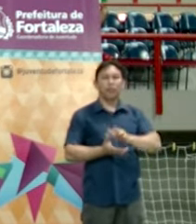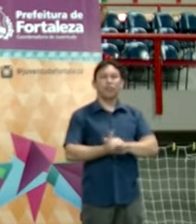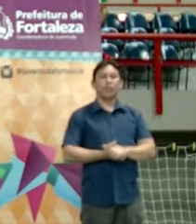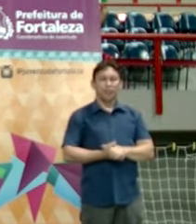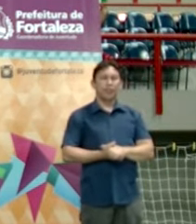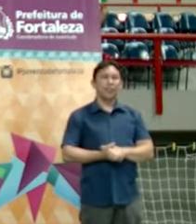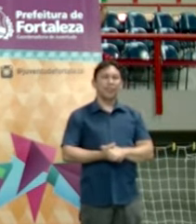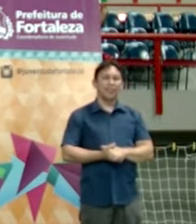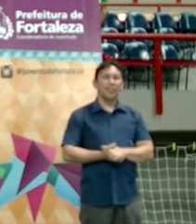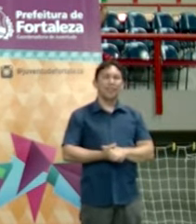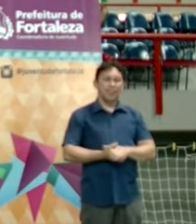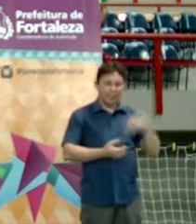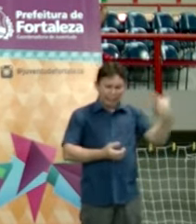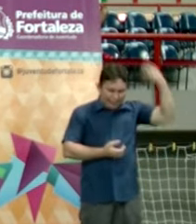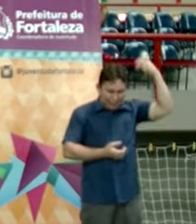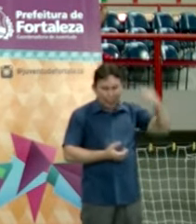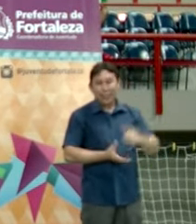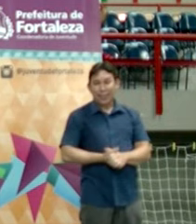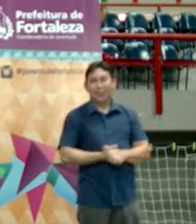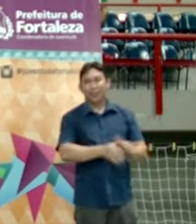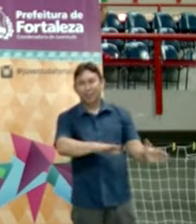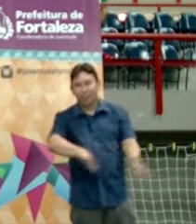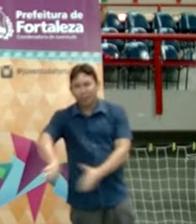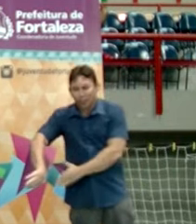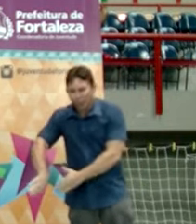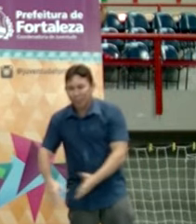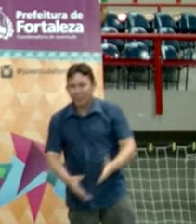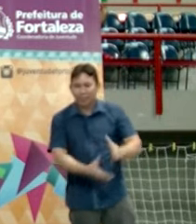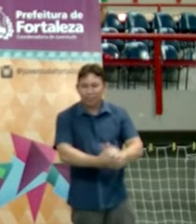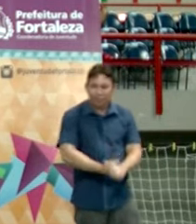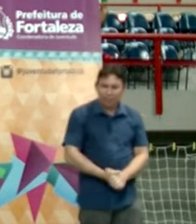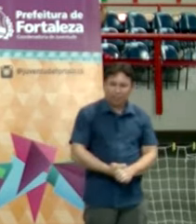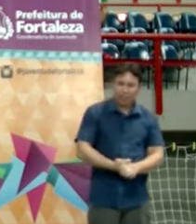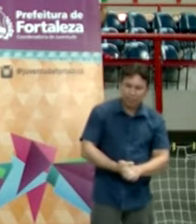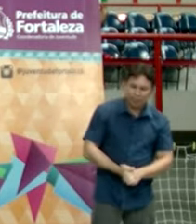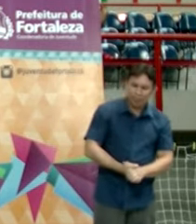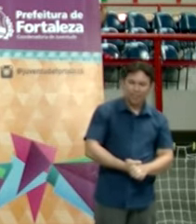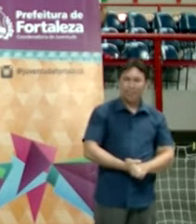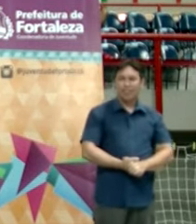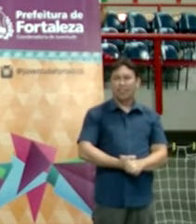over. Oh, Rajá. Tô bem.